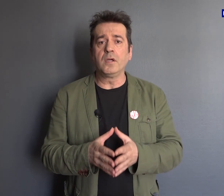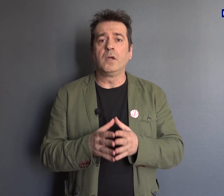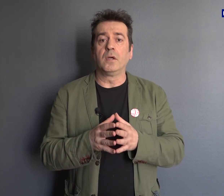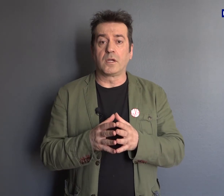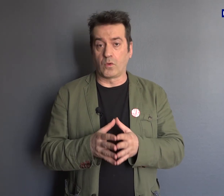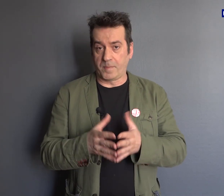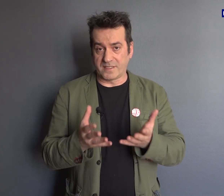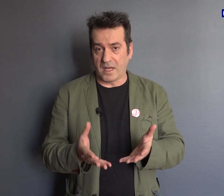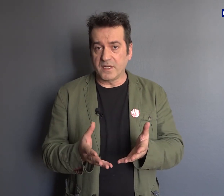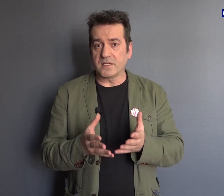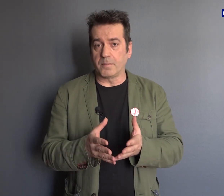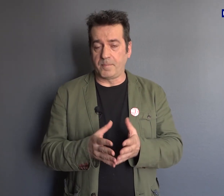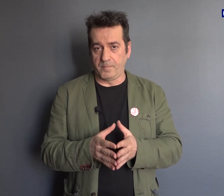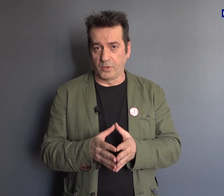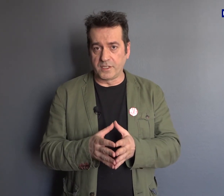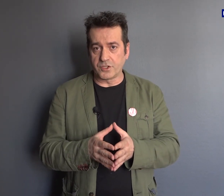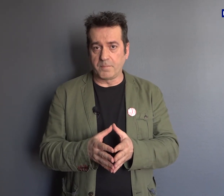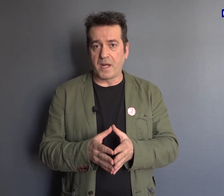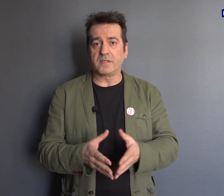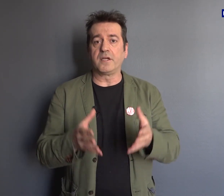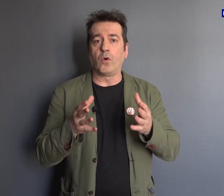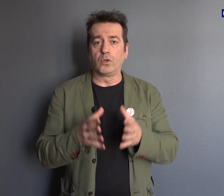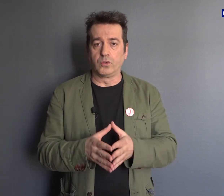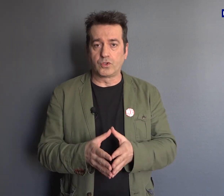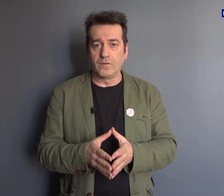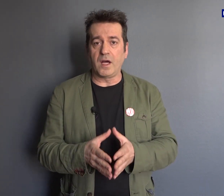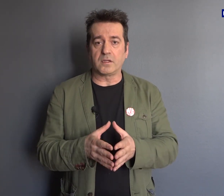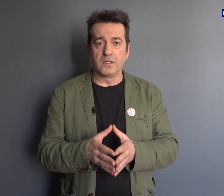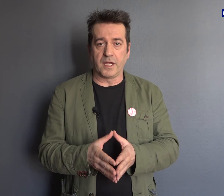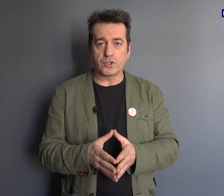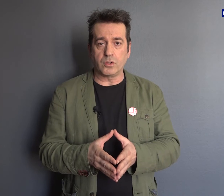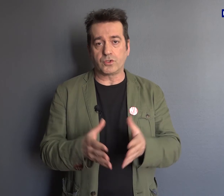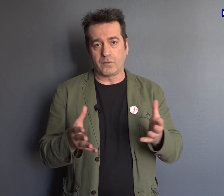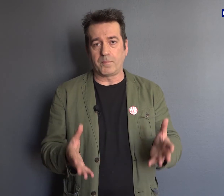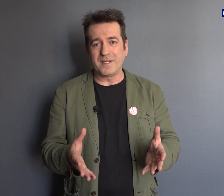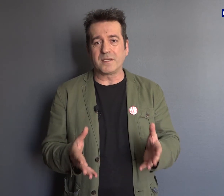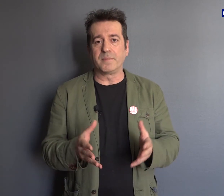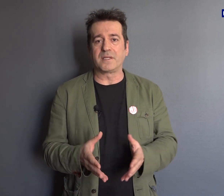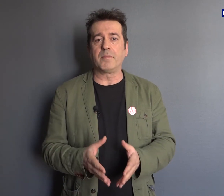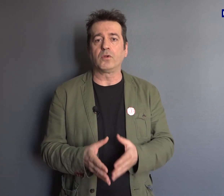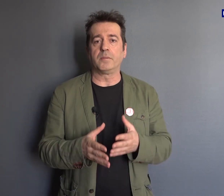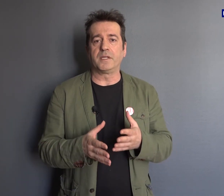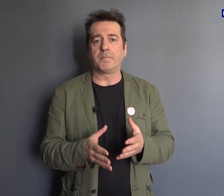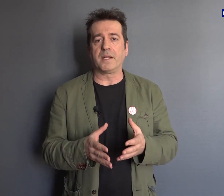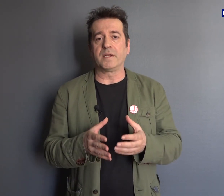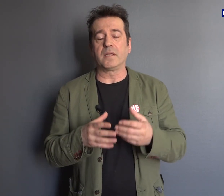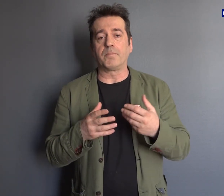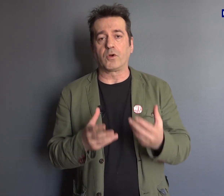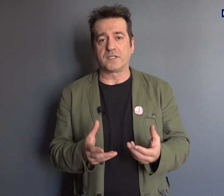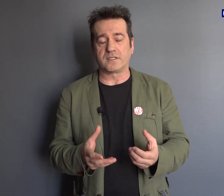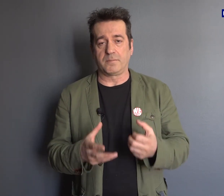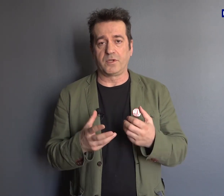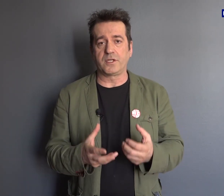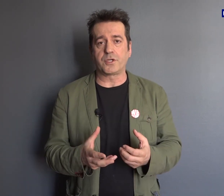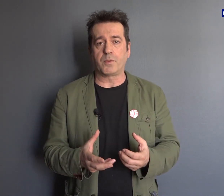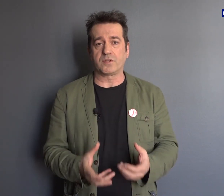кои како представници на политички партии одлучуваат нешто што во принцип би требало да биде предмет на